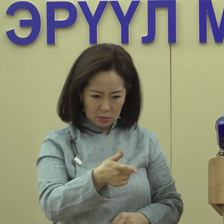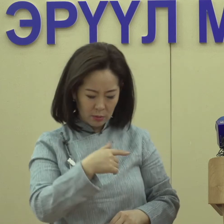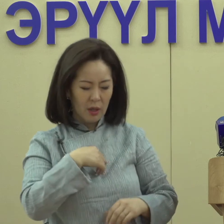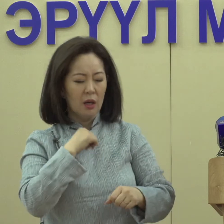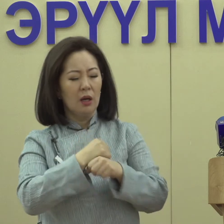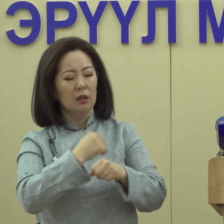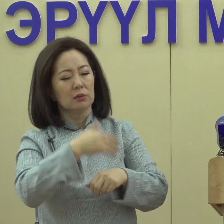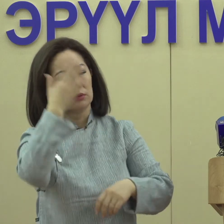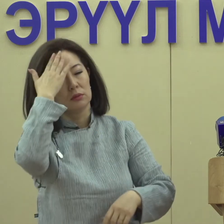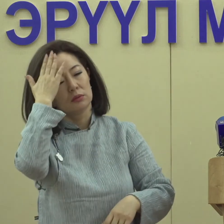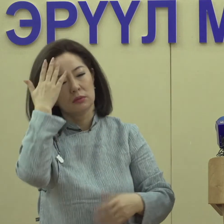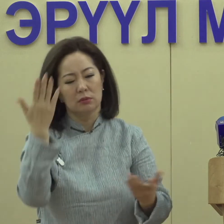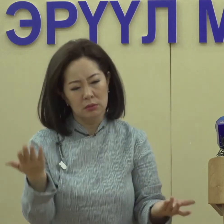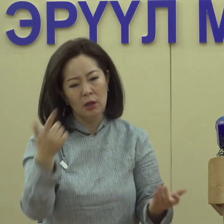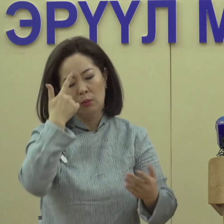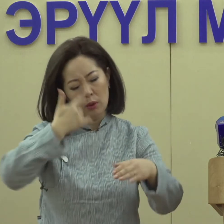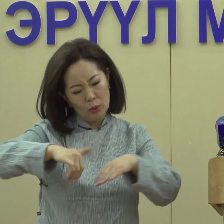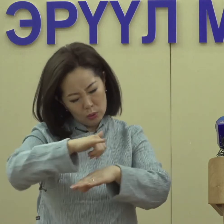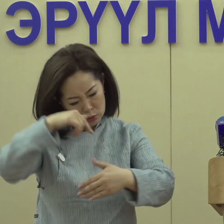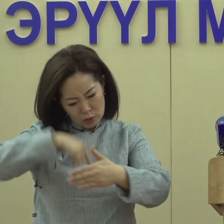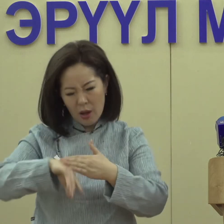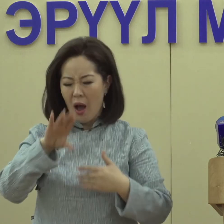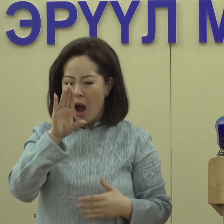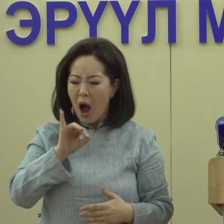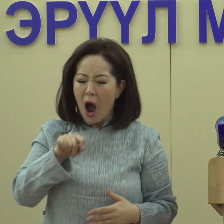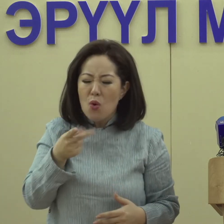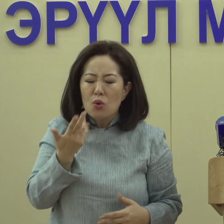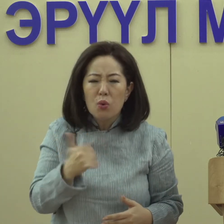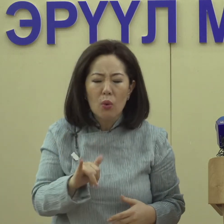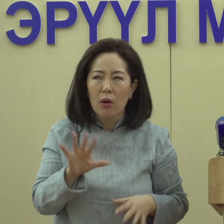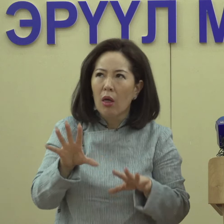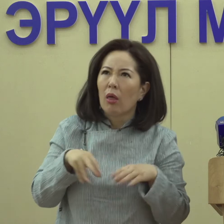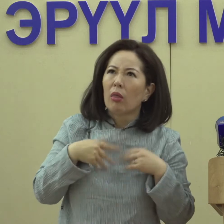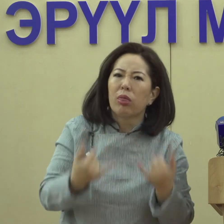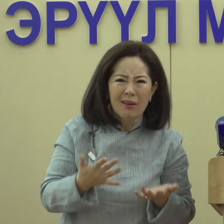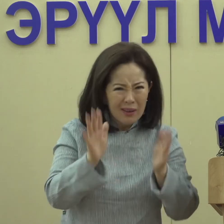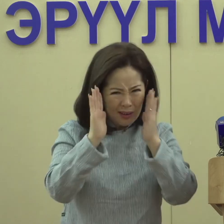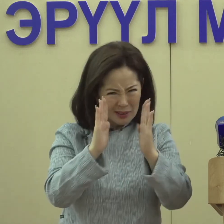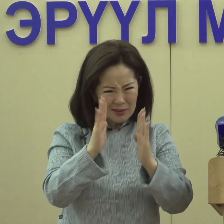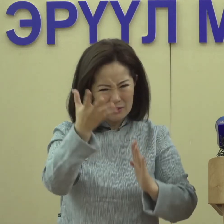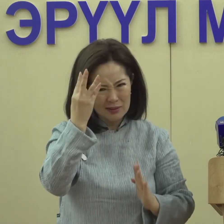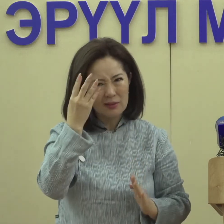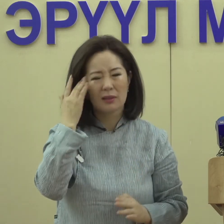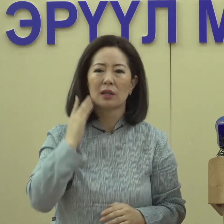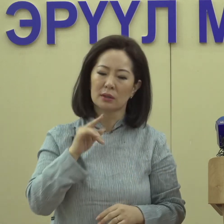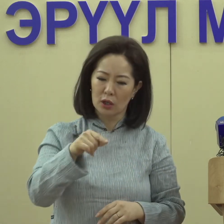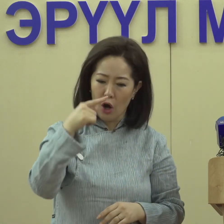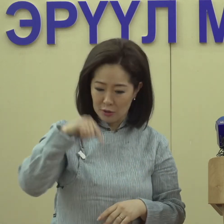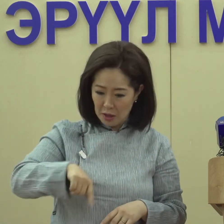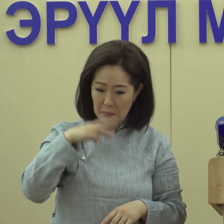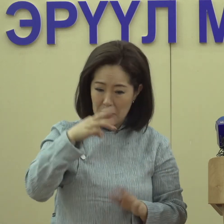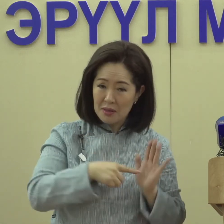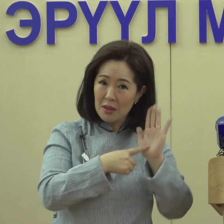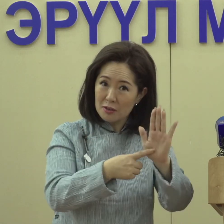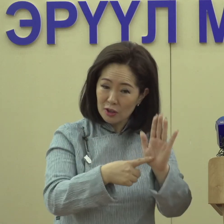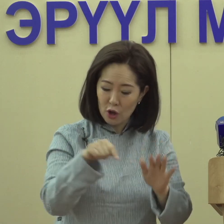ажилд болон Монгол улсын аюулгүй байдлыг нөлөөлж байгаа маа. Тэгээд та бүхэн сая мэдээ сонссон